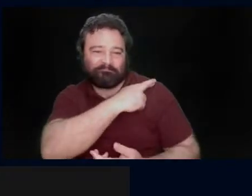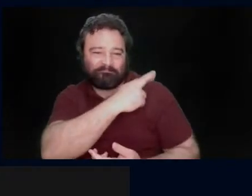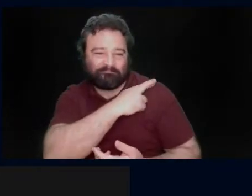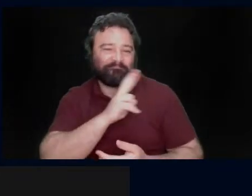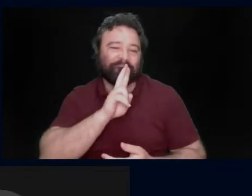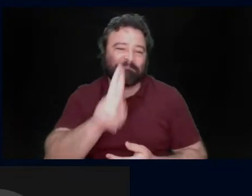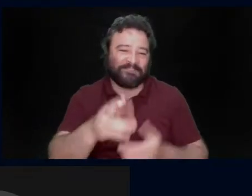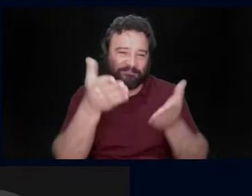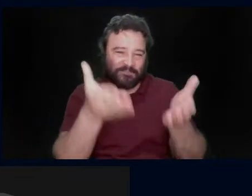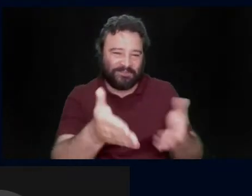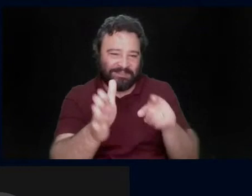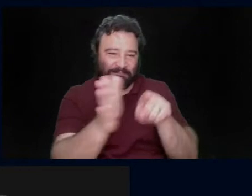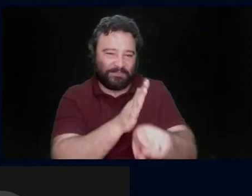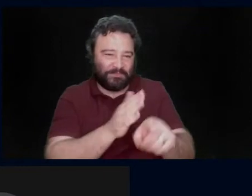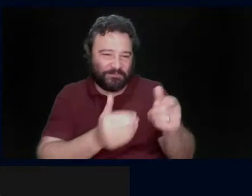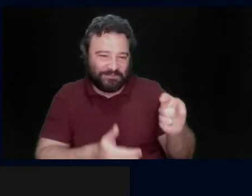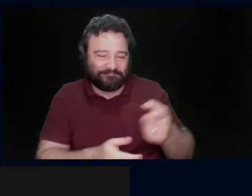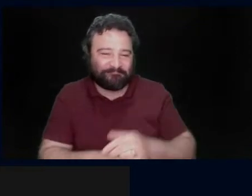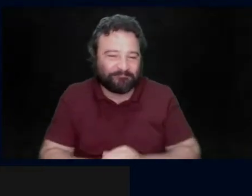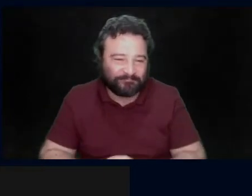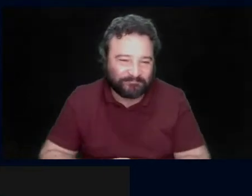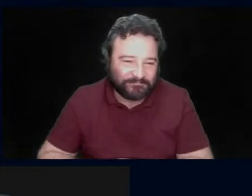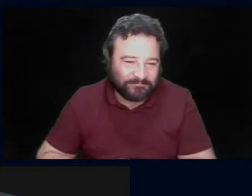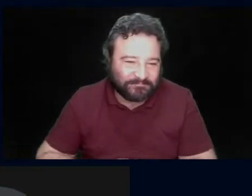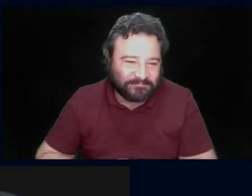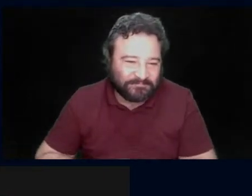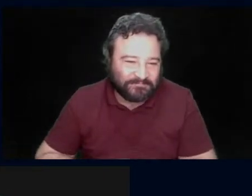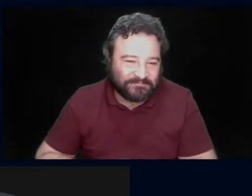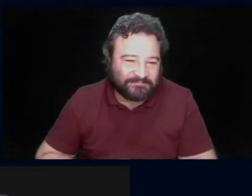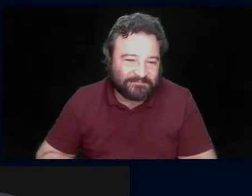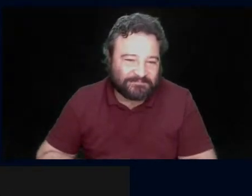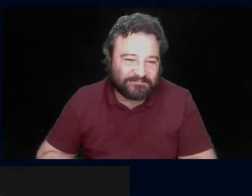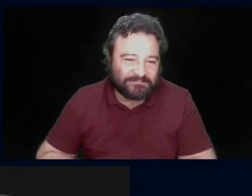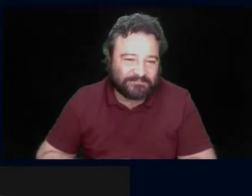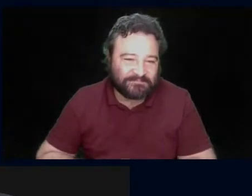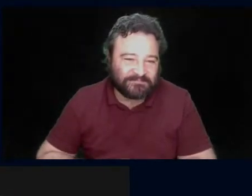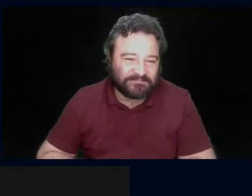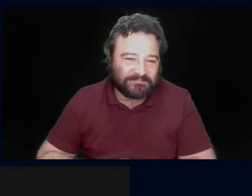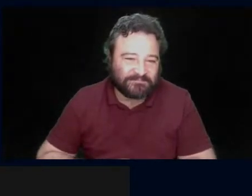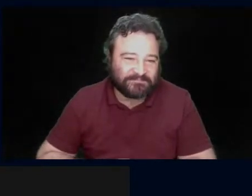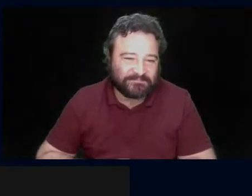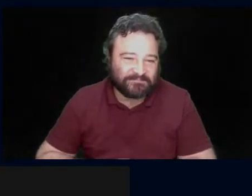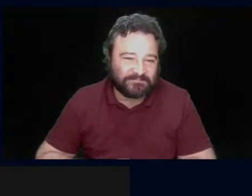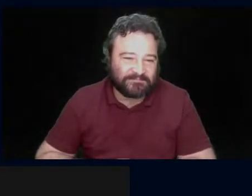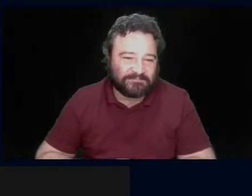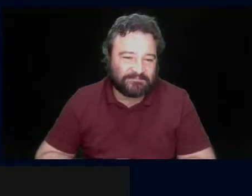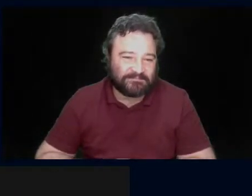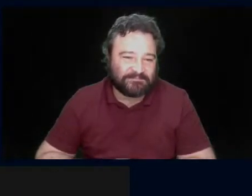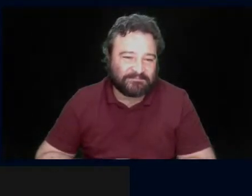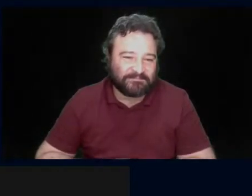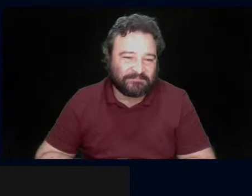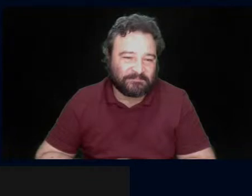surdos? Como é que elas criam seus currículos? Então, foi a pergunta que foi feita pela Mayara.